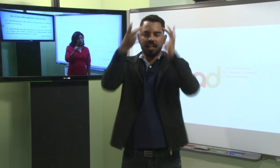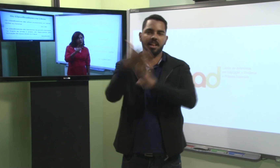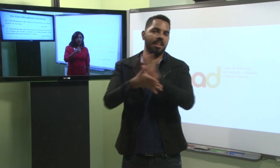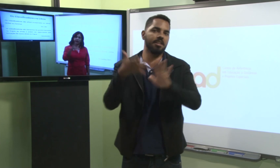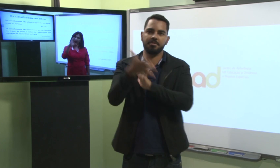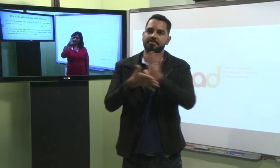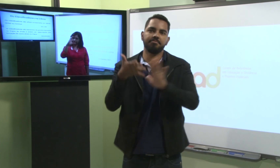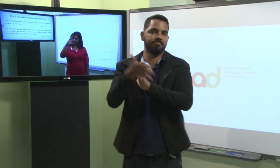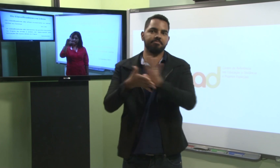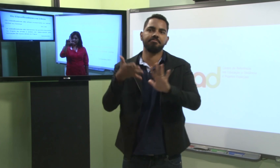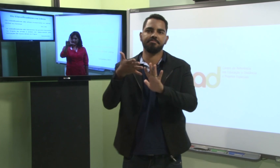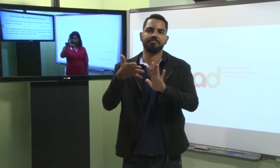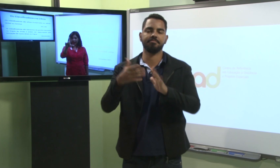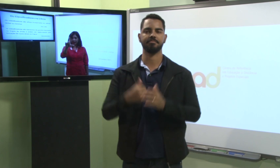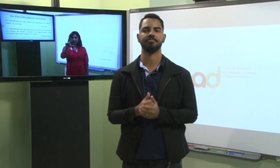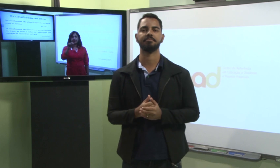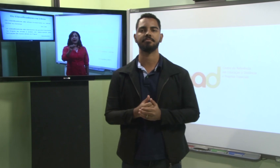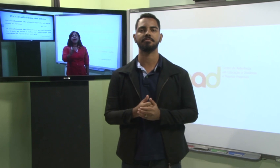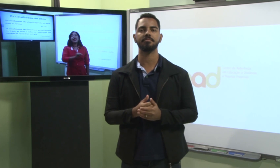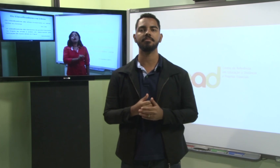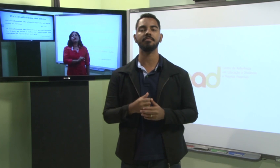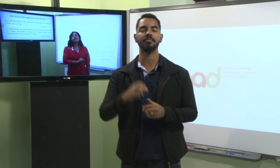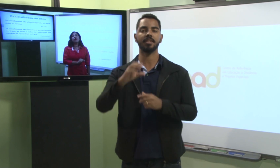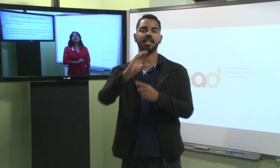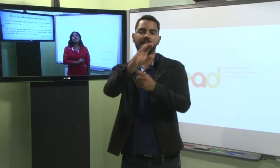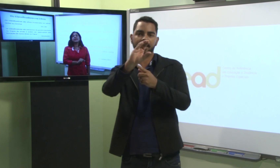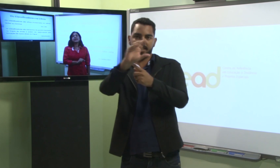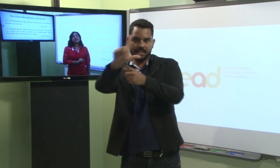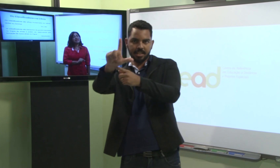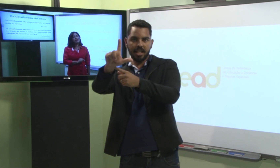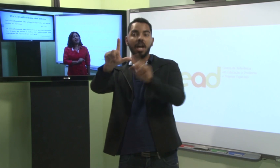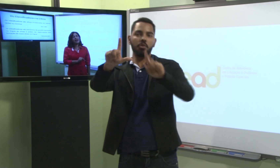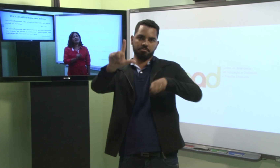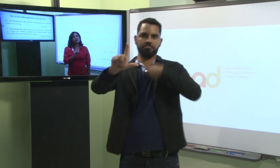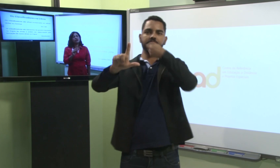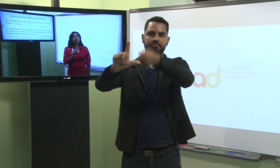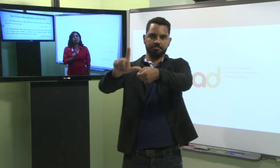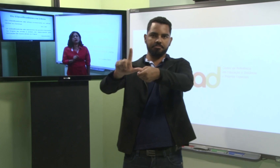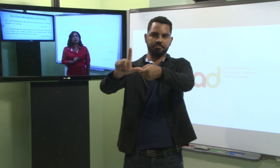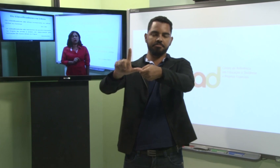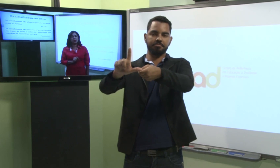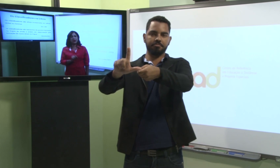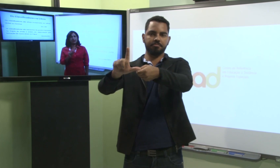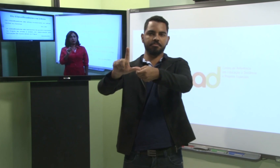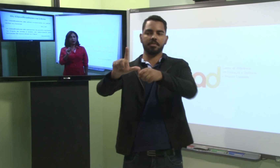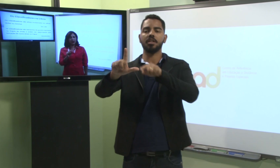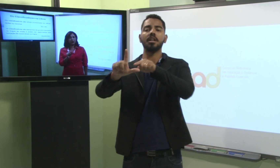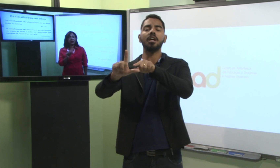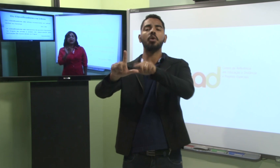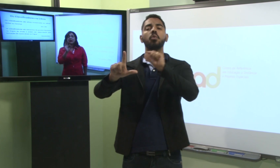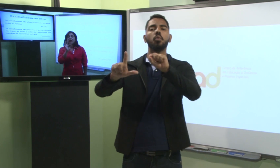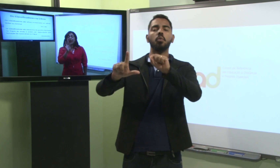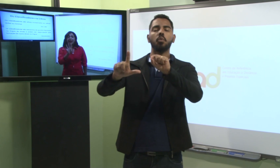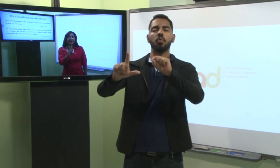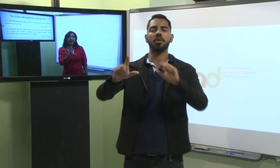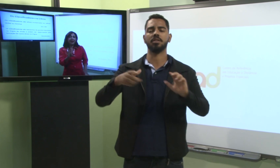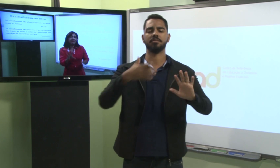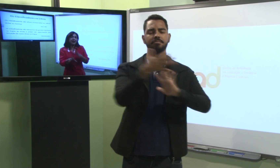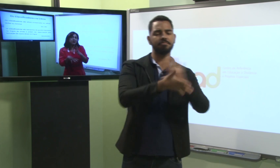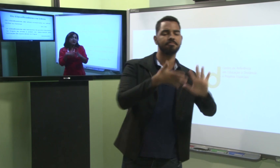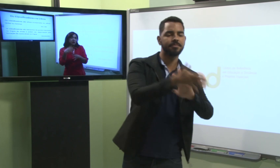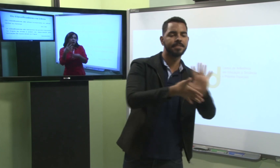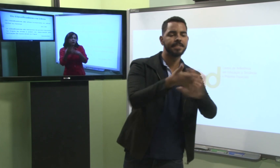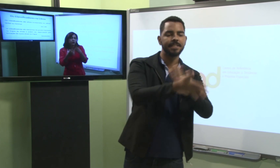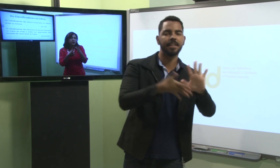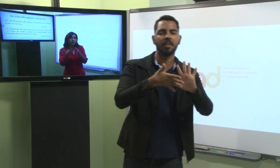classificador, o sinal dele é CL, é uma forma que estabelece um tipo de concordância em uma língua,